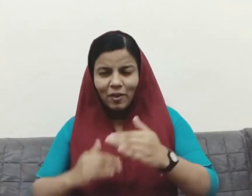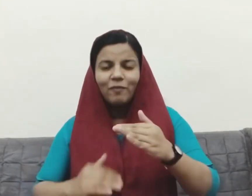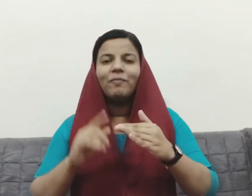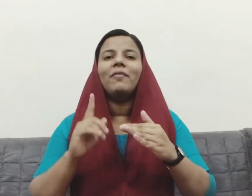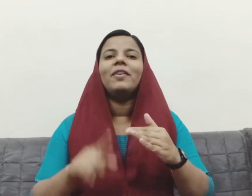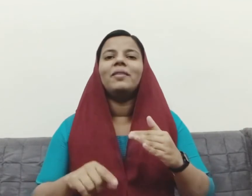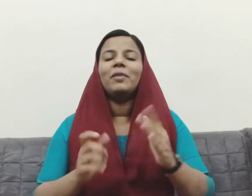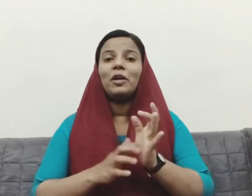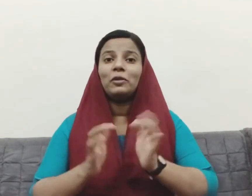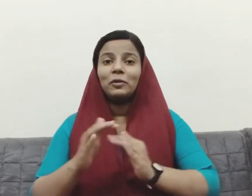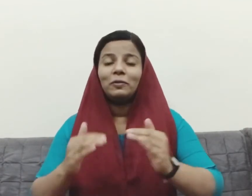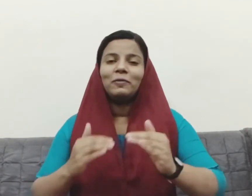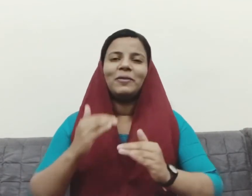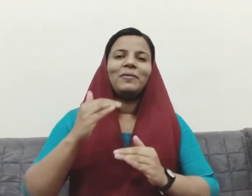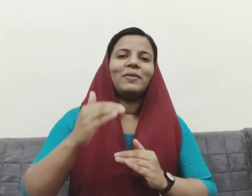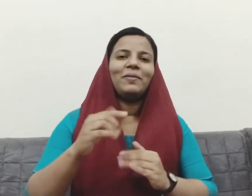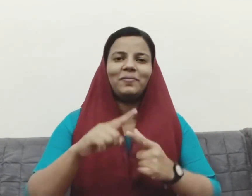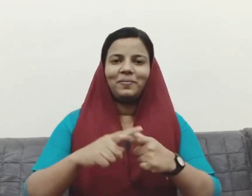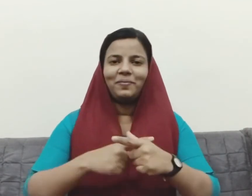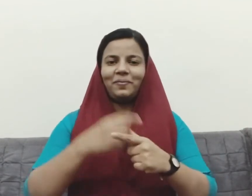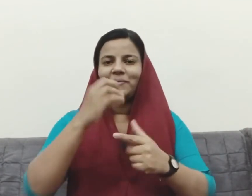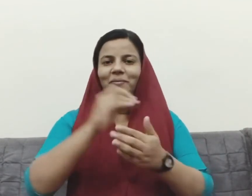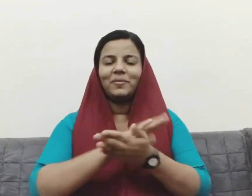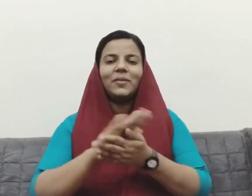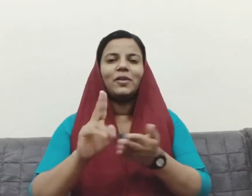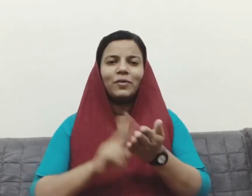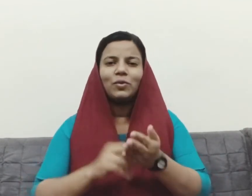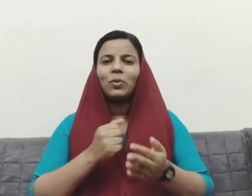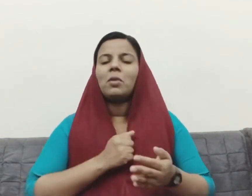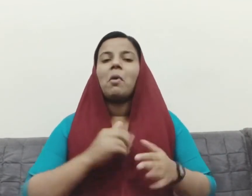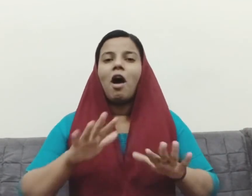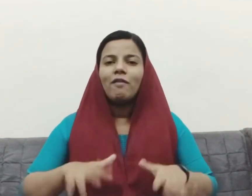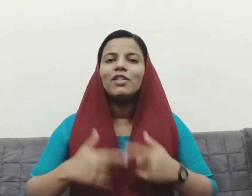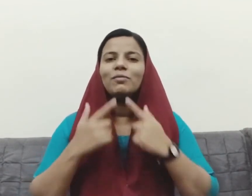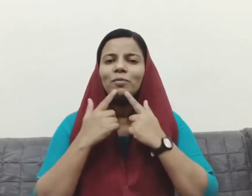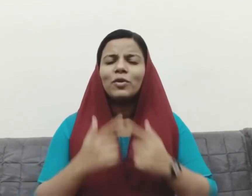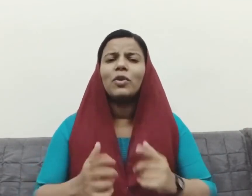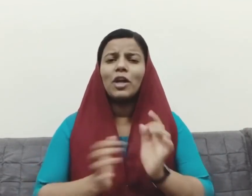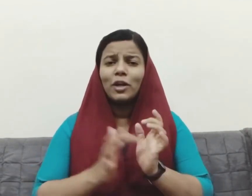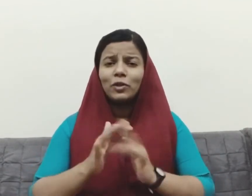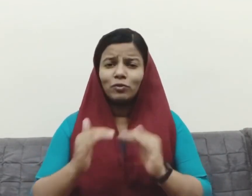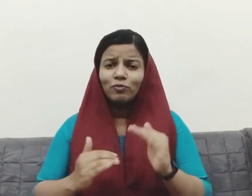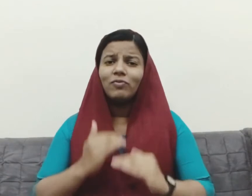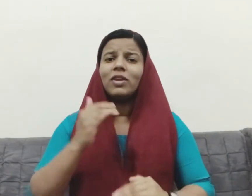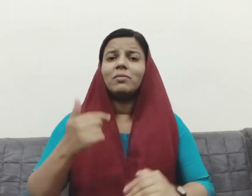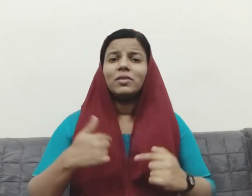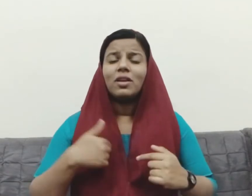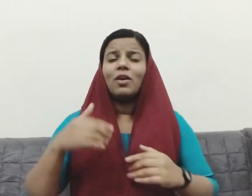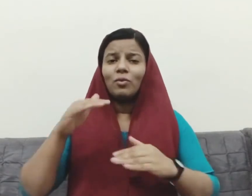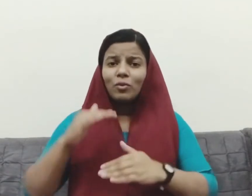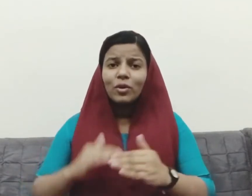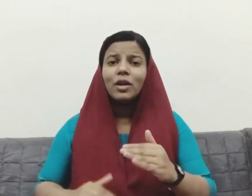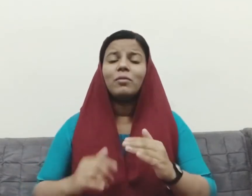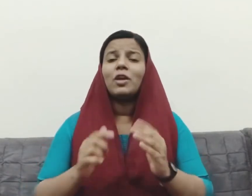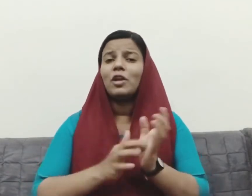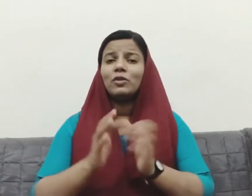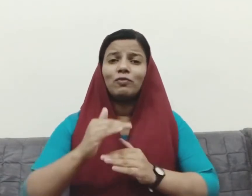ഞാനോ കുറയണം, ക്രിസ്തു വളരണം. അവൻ യോഹന്നാൻ തൻ്റെ ആഗ്രഹം പറയുകയായിരുന്നു, അവൻ വളരണം, ഞാനോ കുറയണം, അവൻ വളരണം,